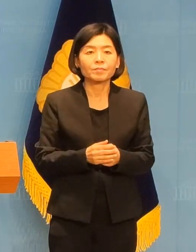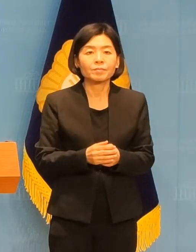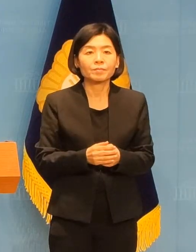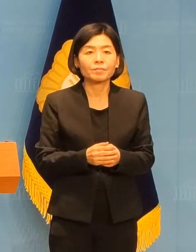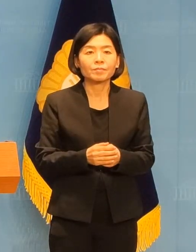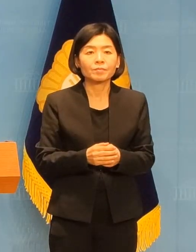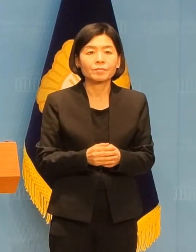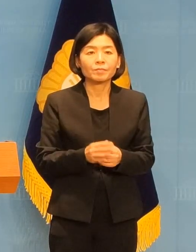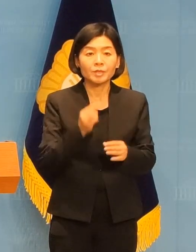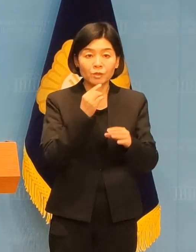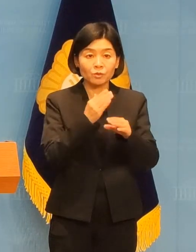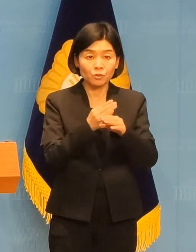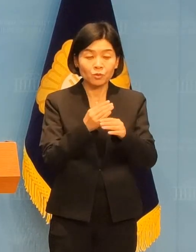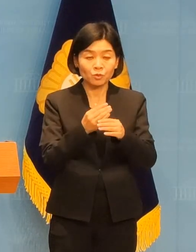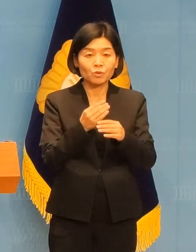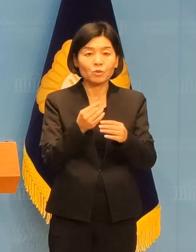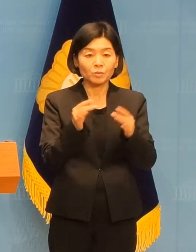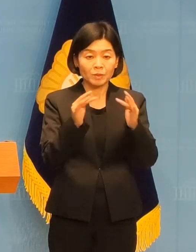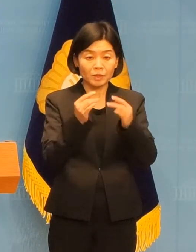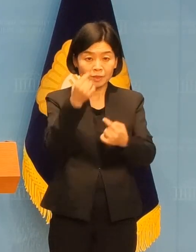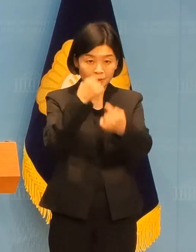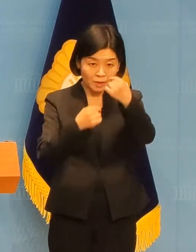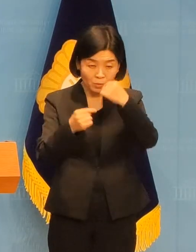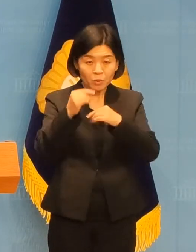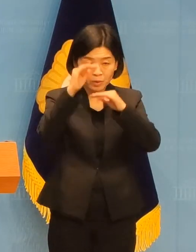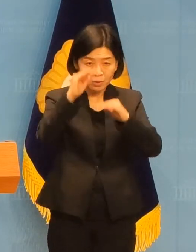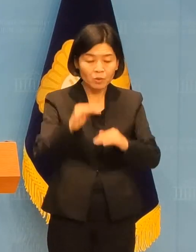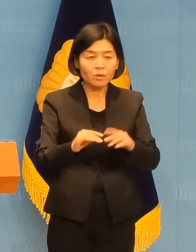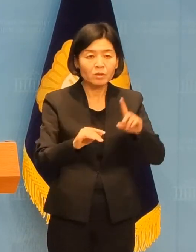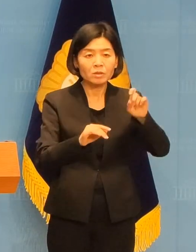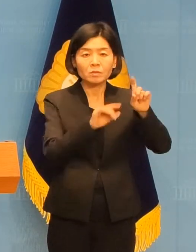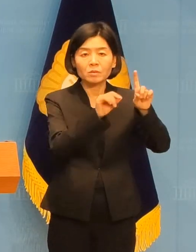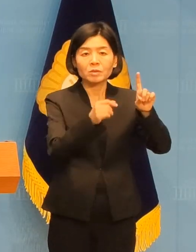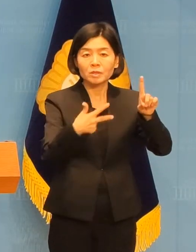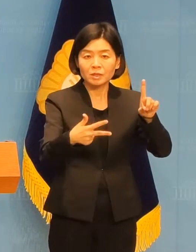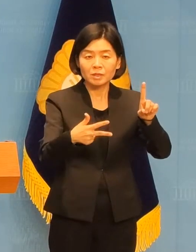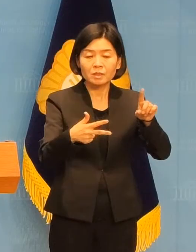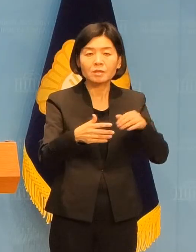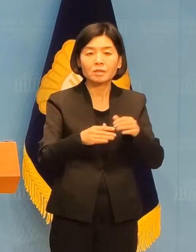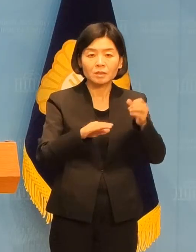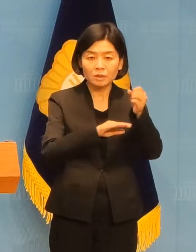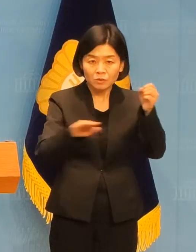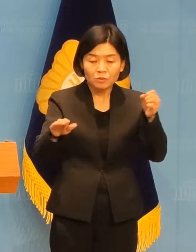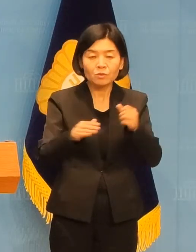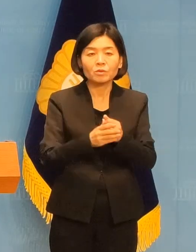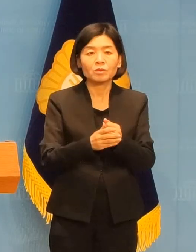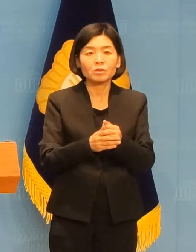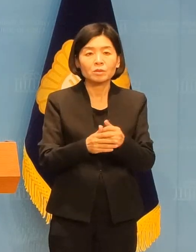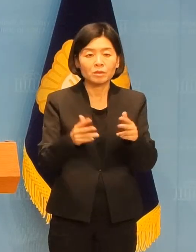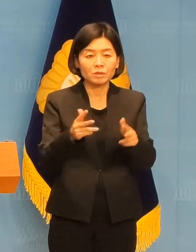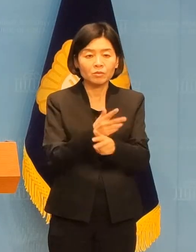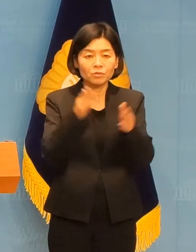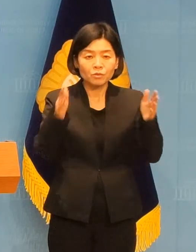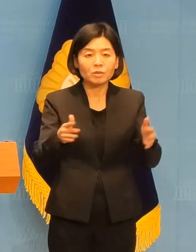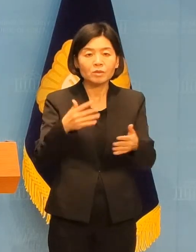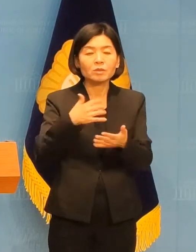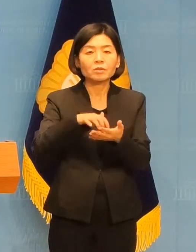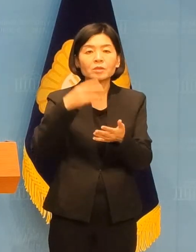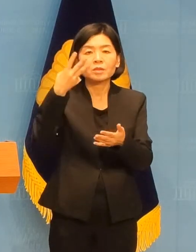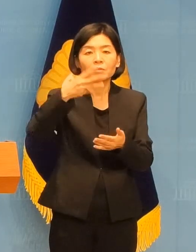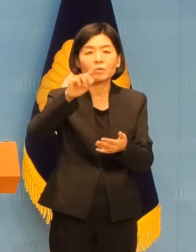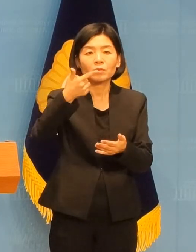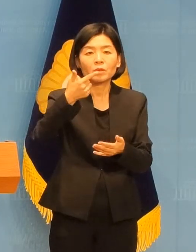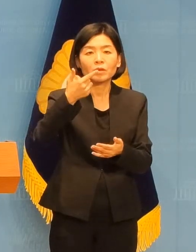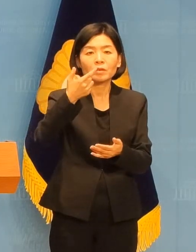제보에 대한 보고를 드리겠습니다. 11월 7일 0시 기준으로 한 주간 3,624명이